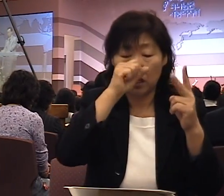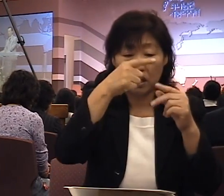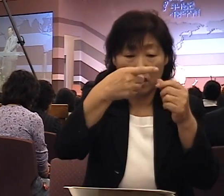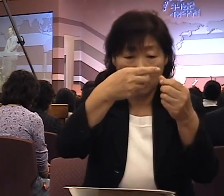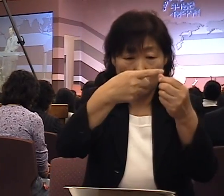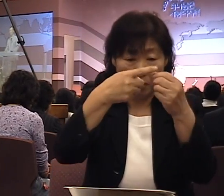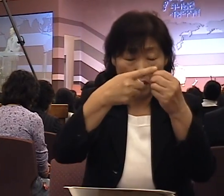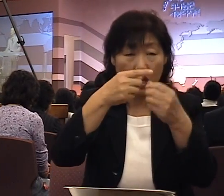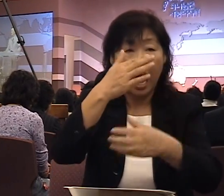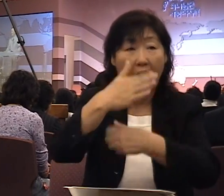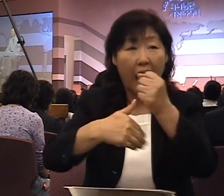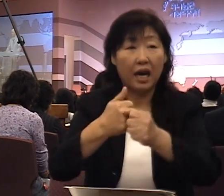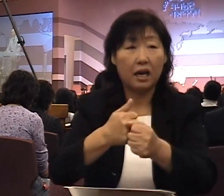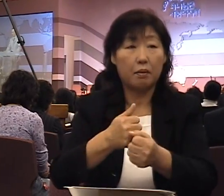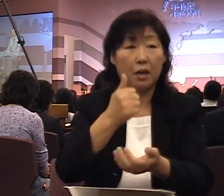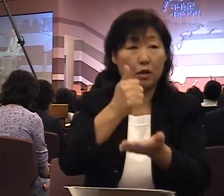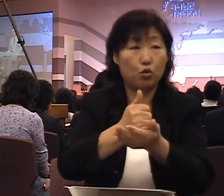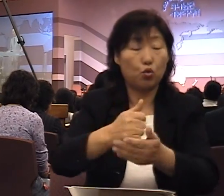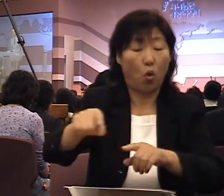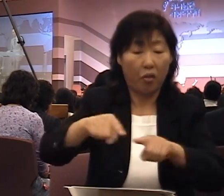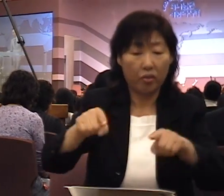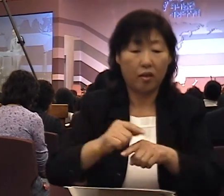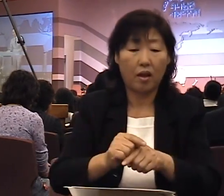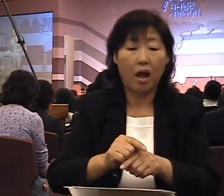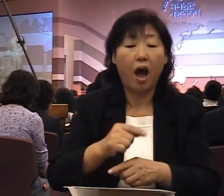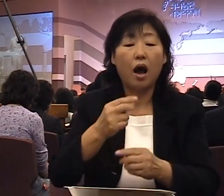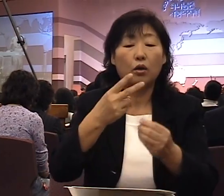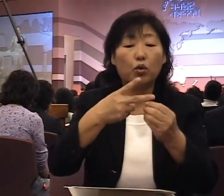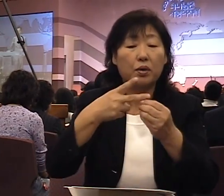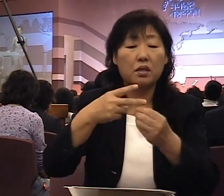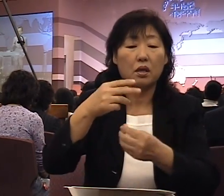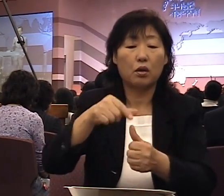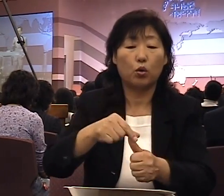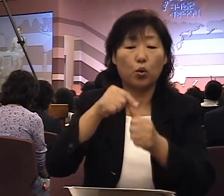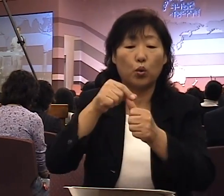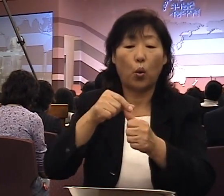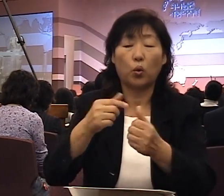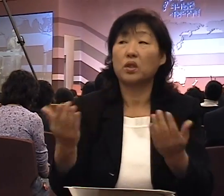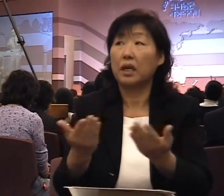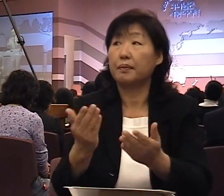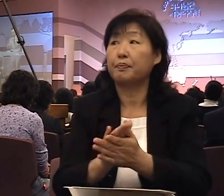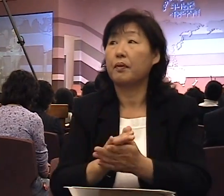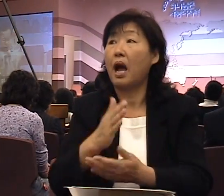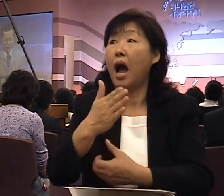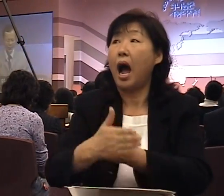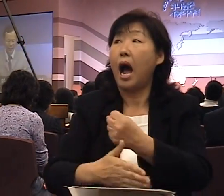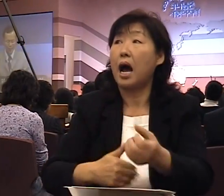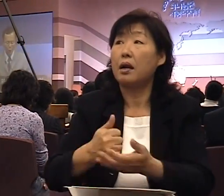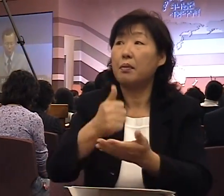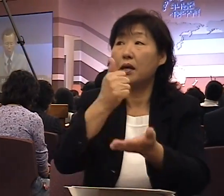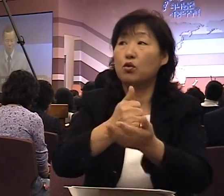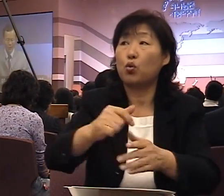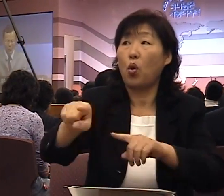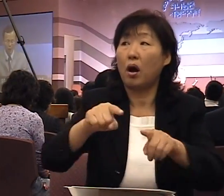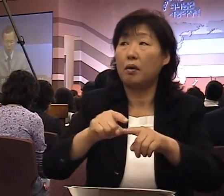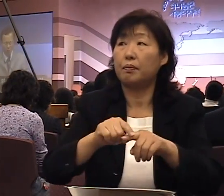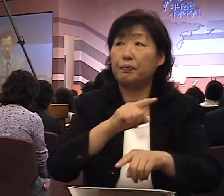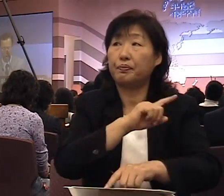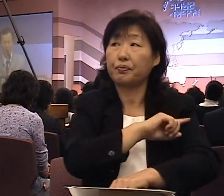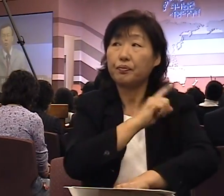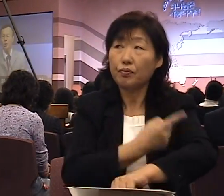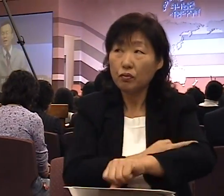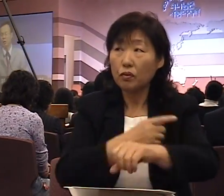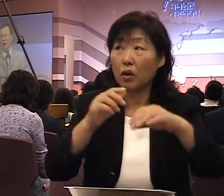하나님의 주권이고, 두 번째는 하나님의 구속사역입니다. 먼저 하나님의 주권을 봅시다. 하나님의 주권, 인간의 모든